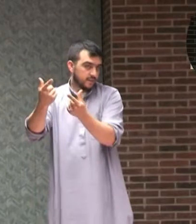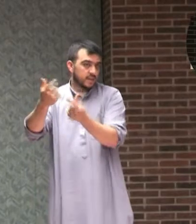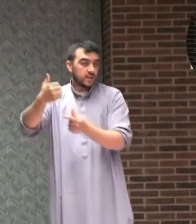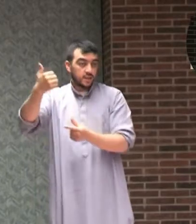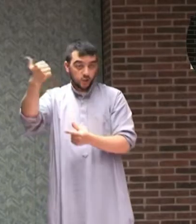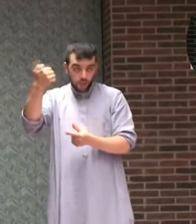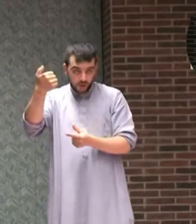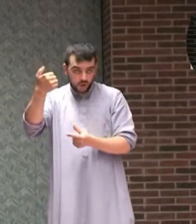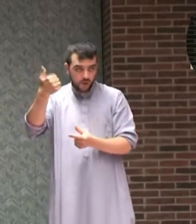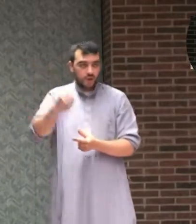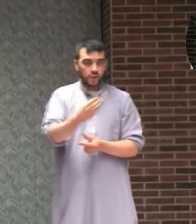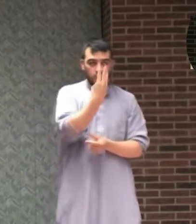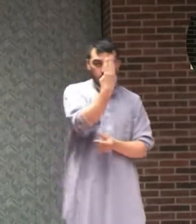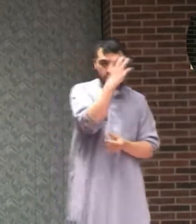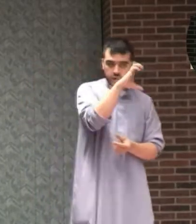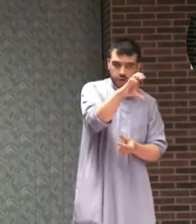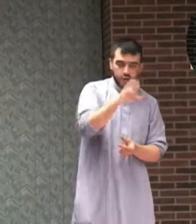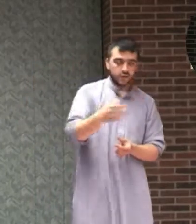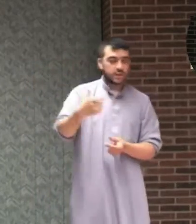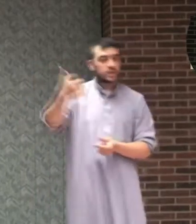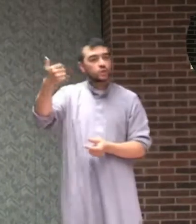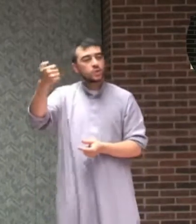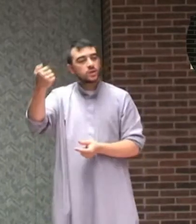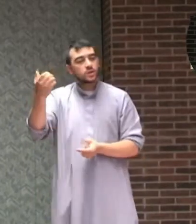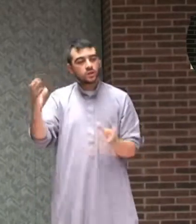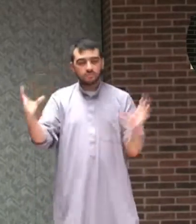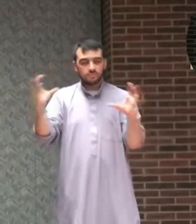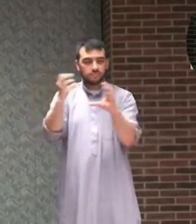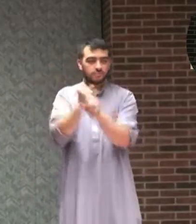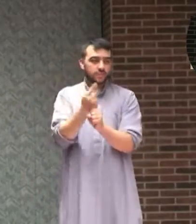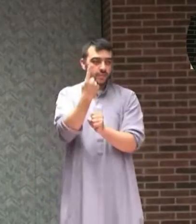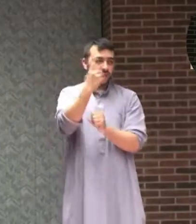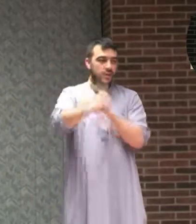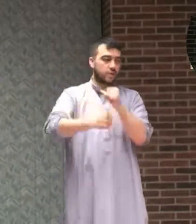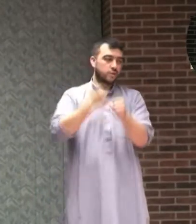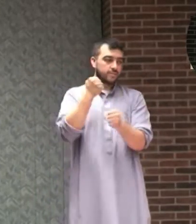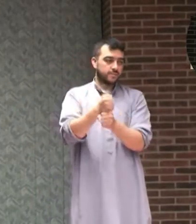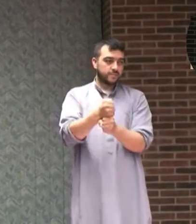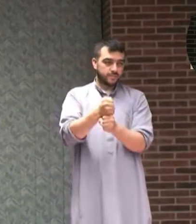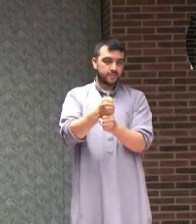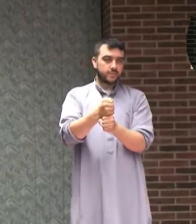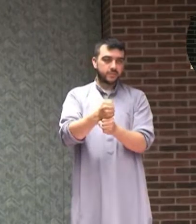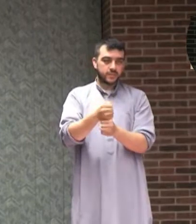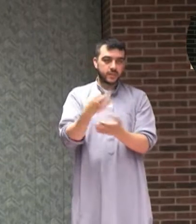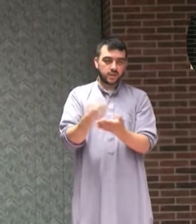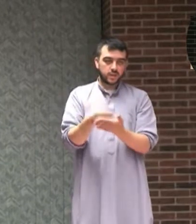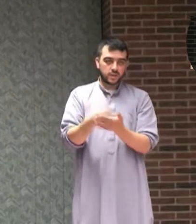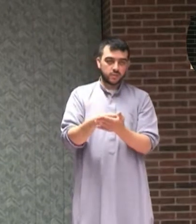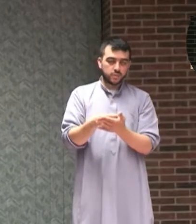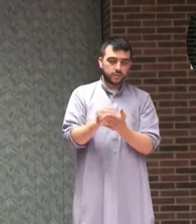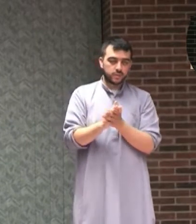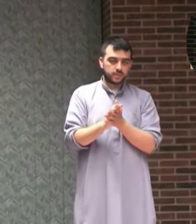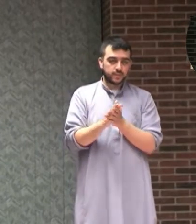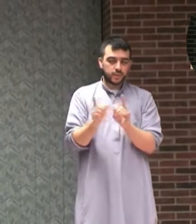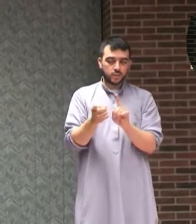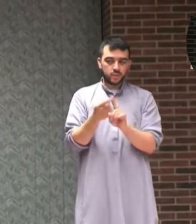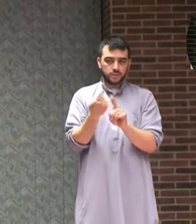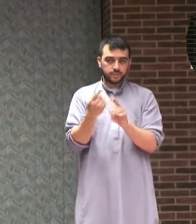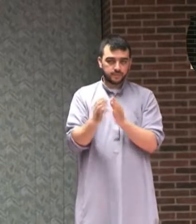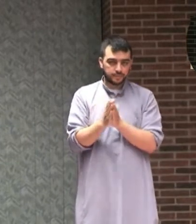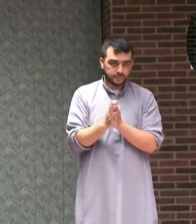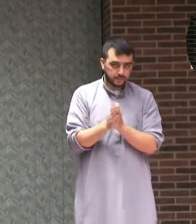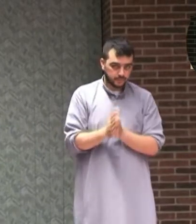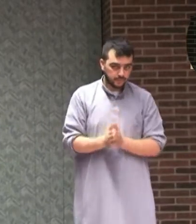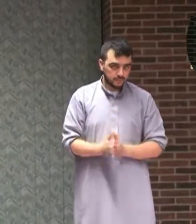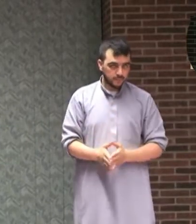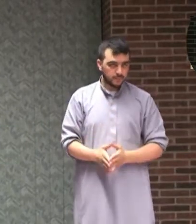jours-là et à essayer de s'y adonner avec foi et avec conviction qu'Allah subhanahu wa ta'ala rétribue d'une telle récompense